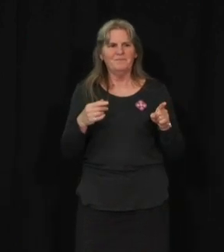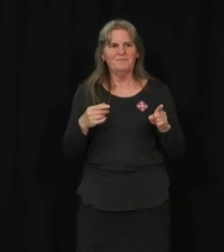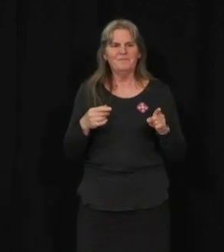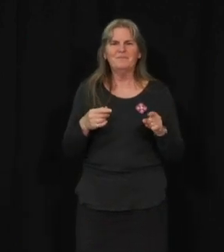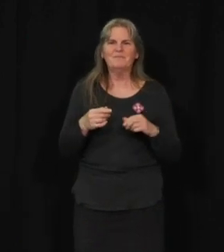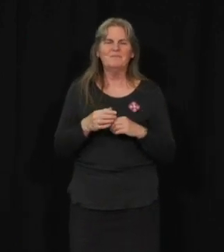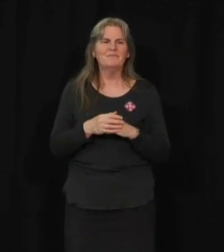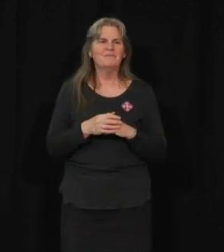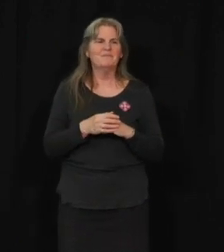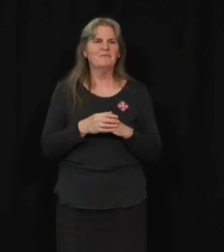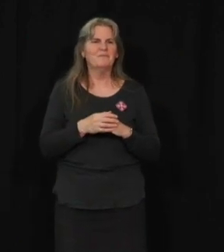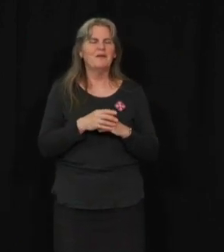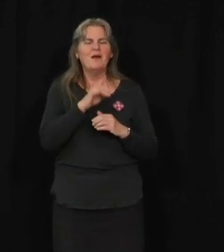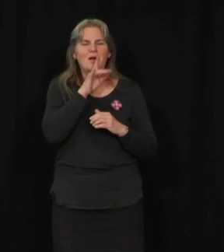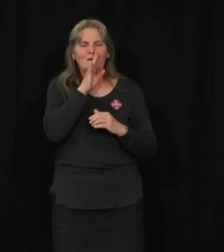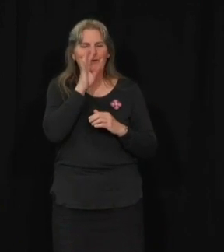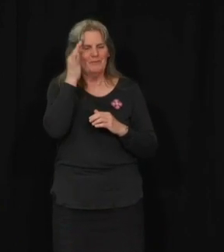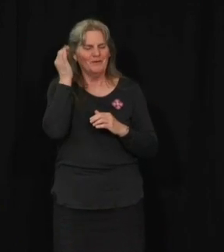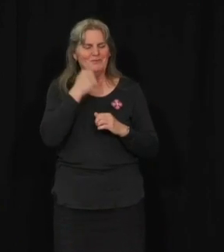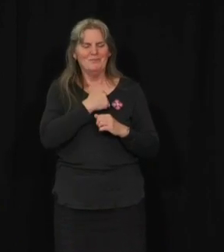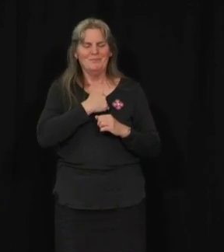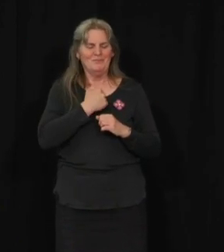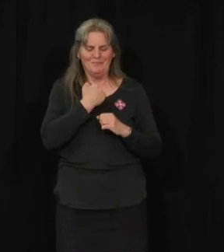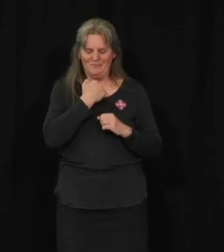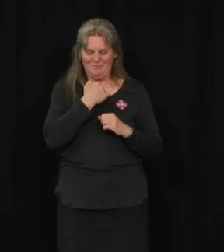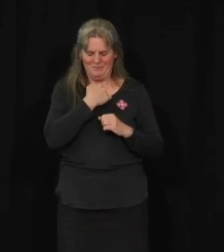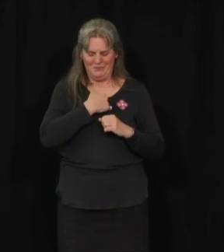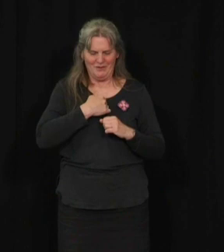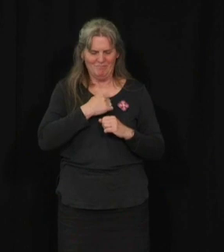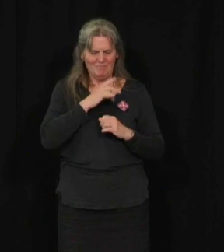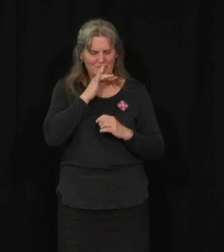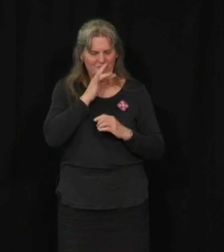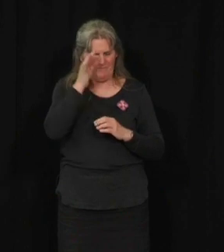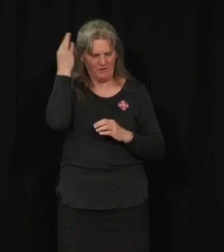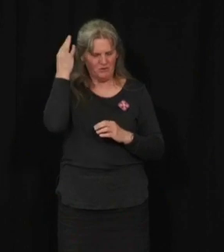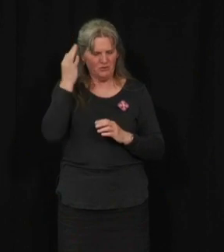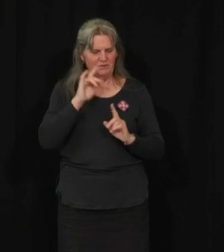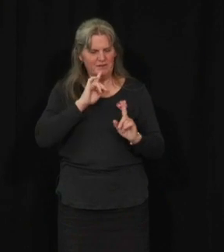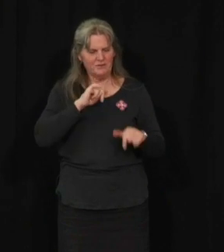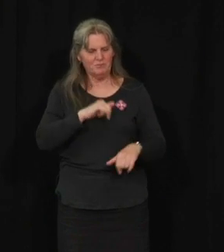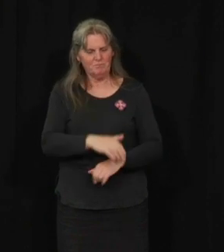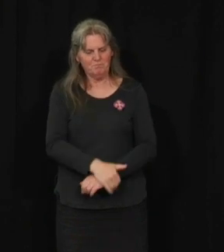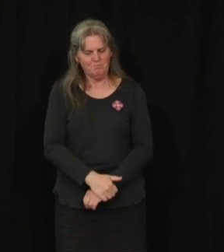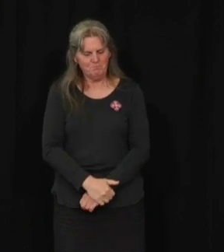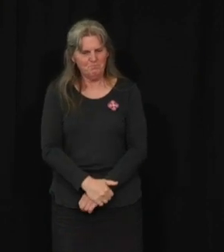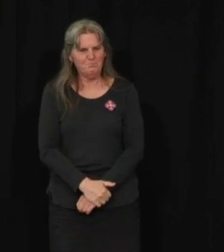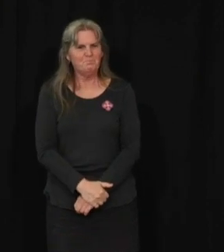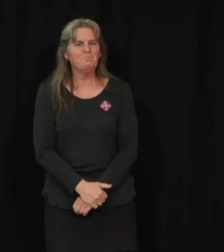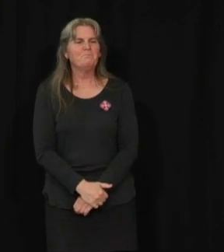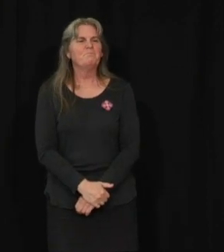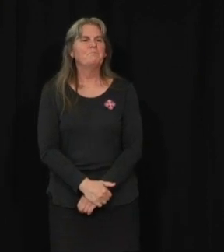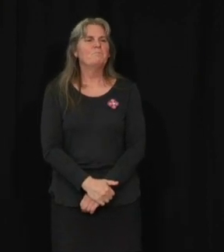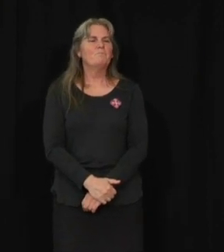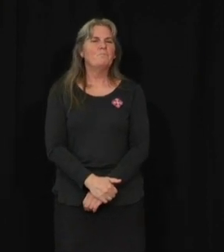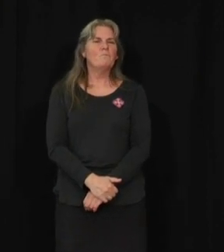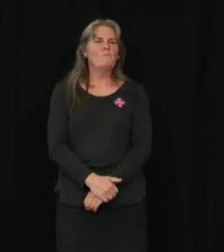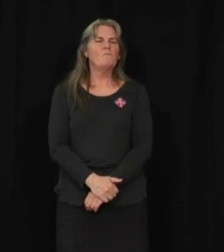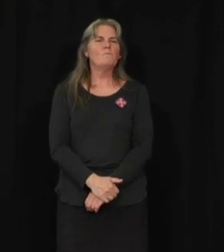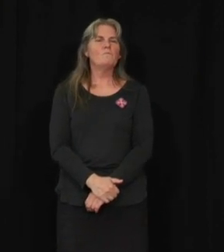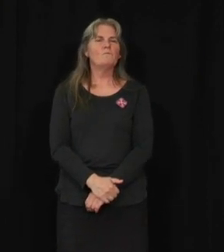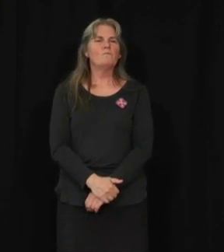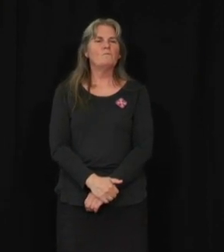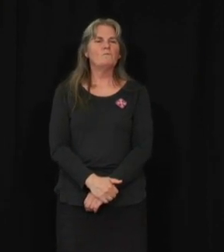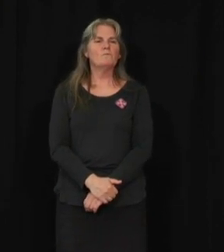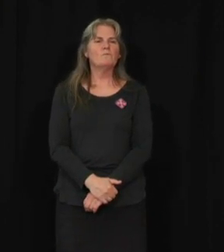peut-être je vais continuer en français, pardon. On n'a pas annulé les vols, c'est juste que on a